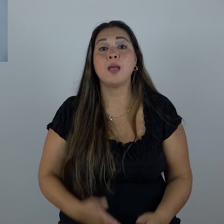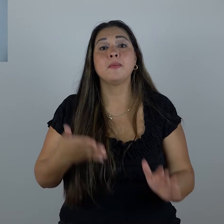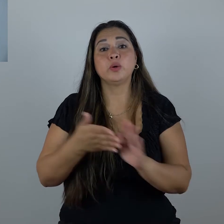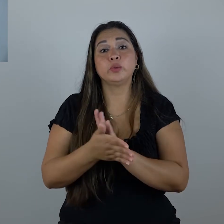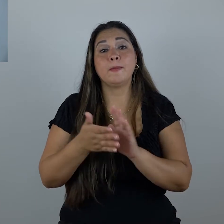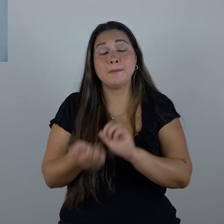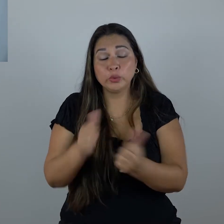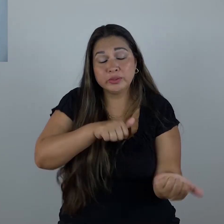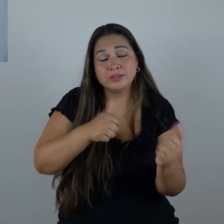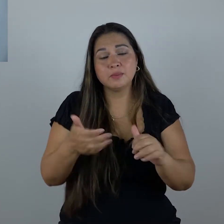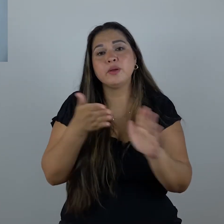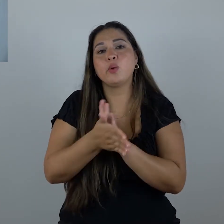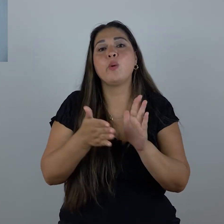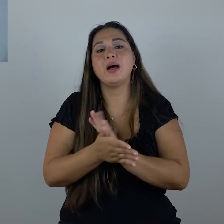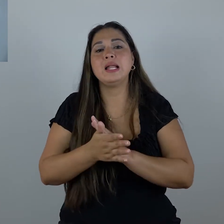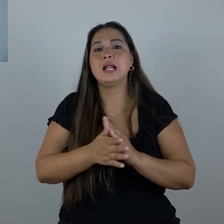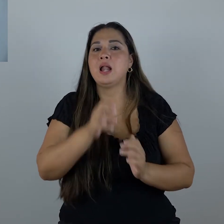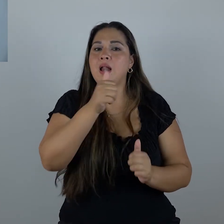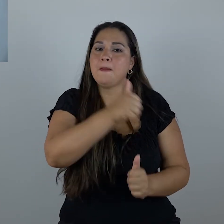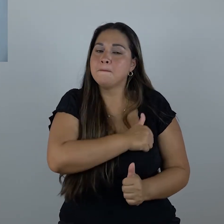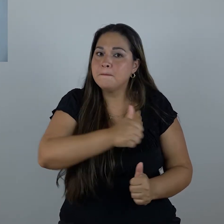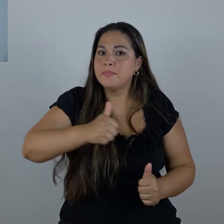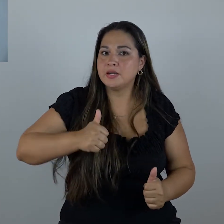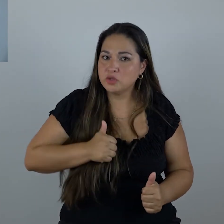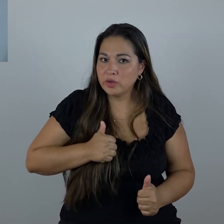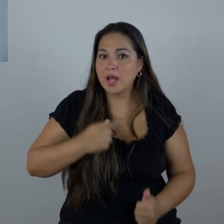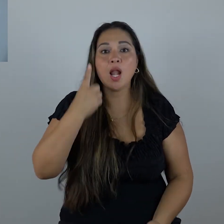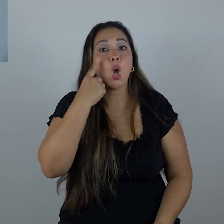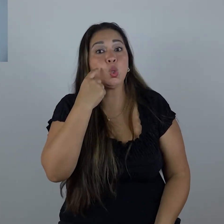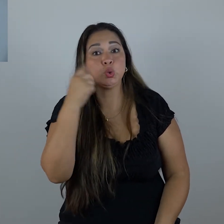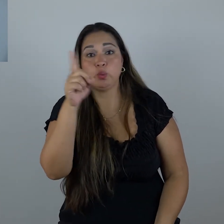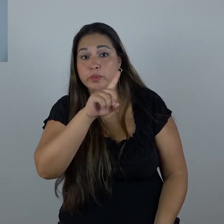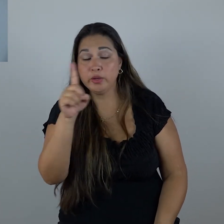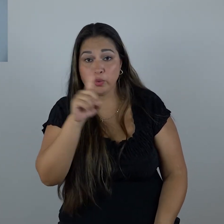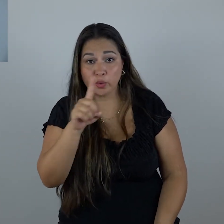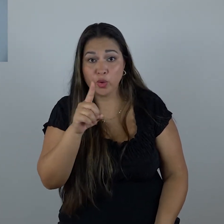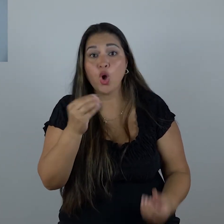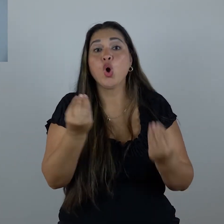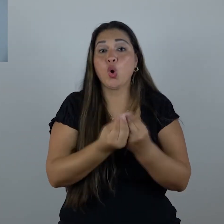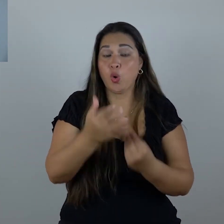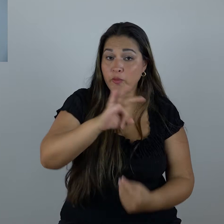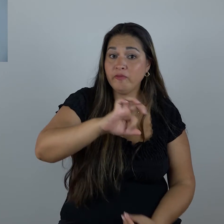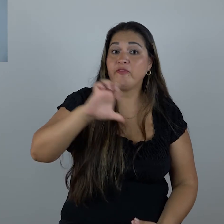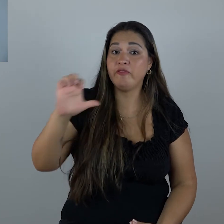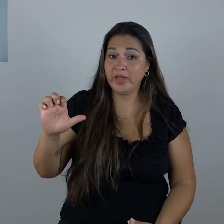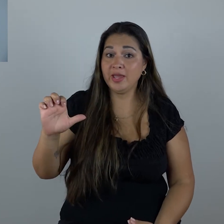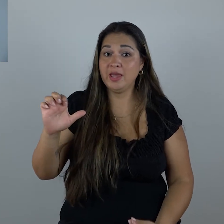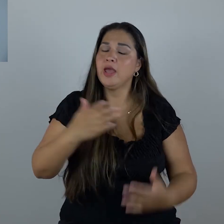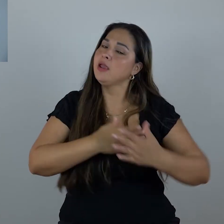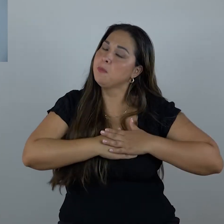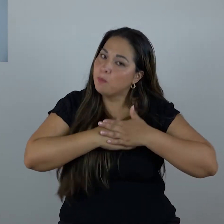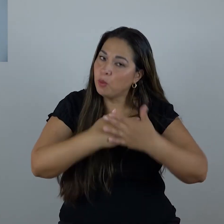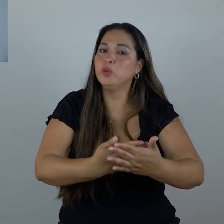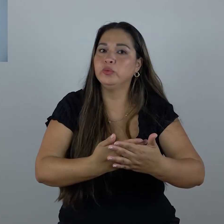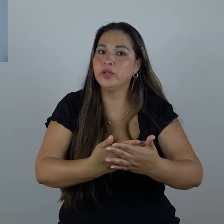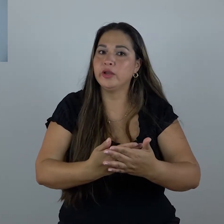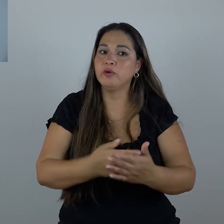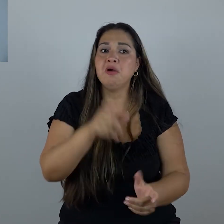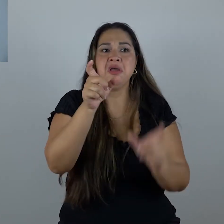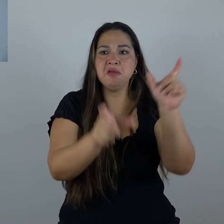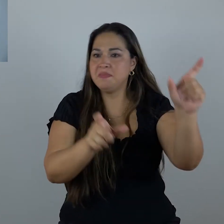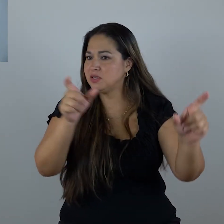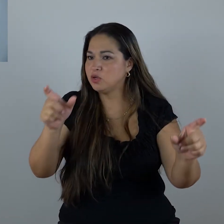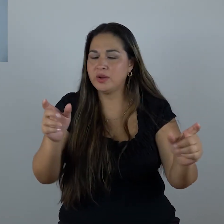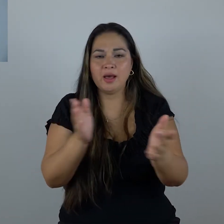un acto personal, es un acto voluntario, no es un rito, nace de la fe y puede ser